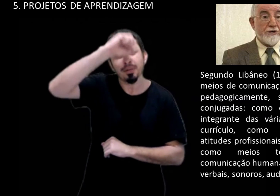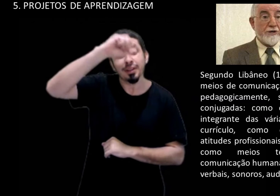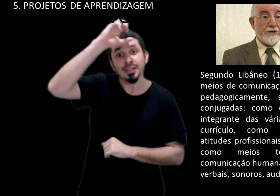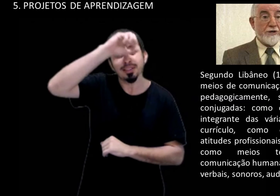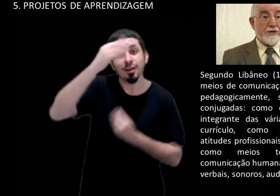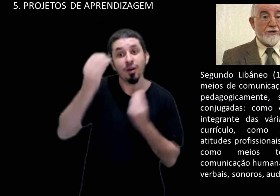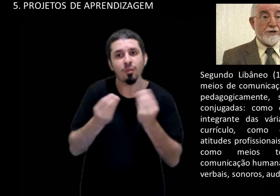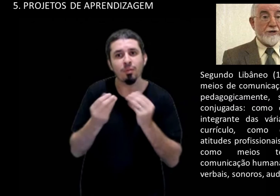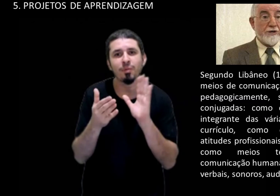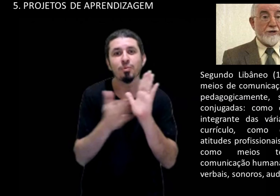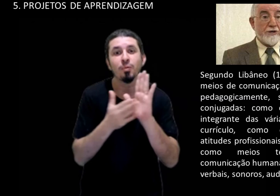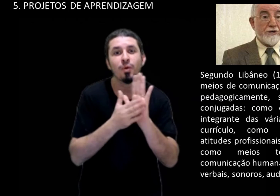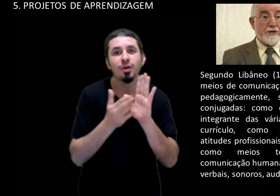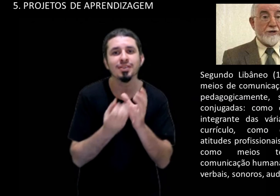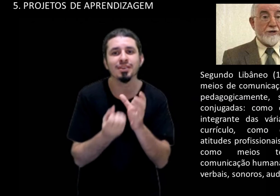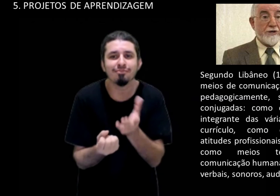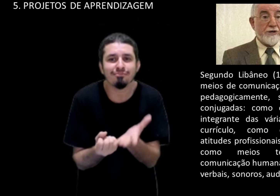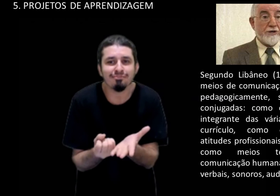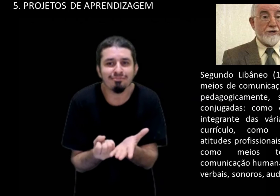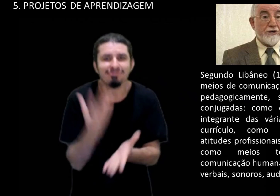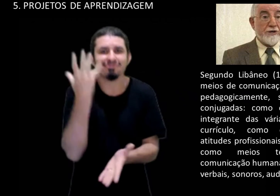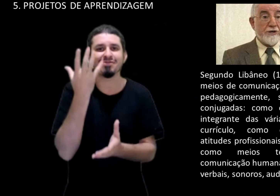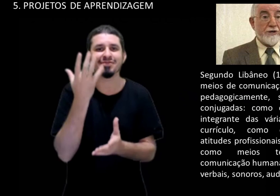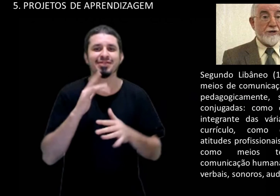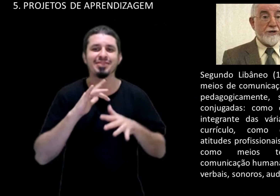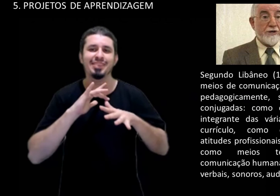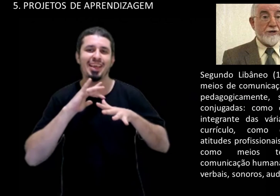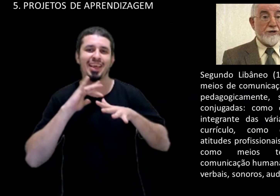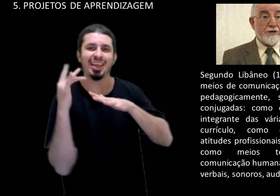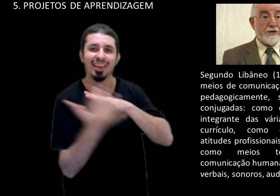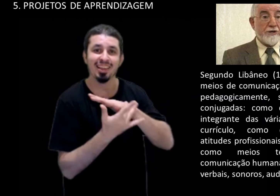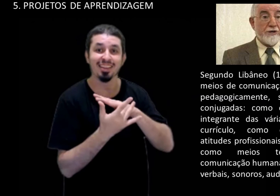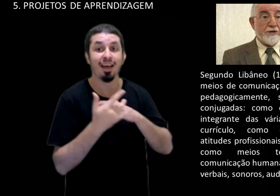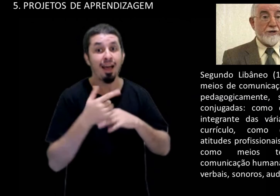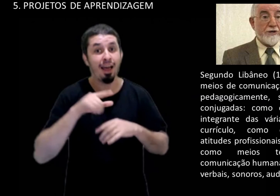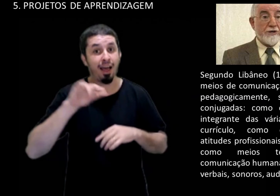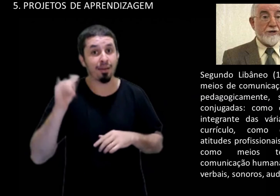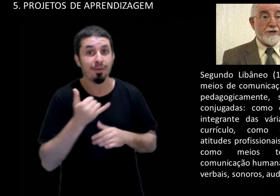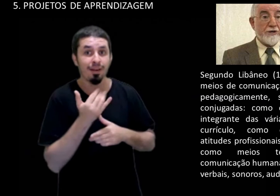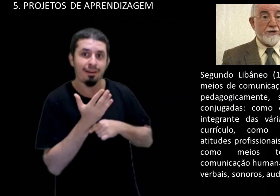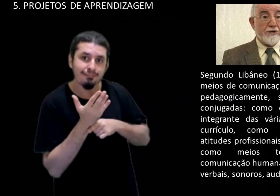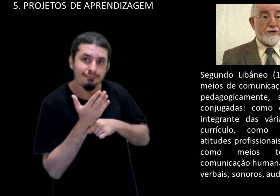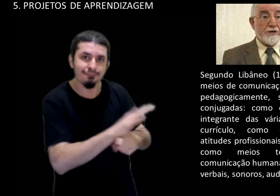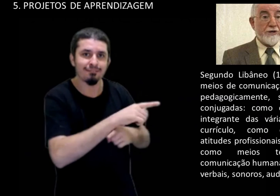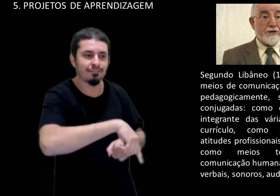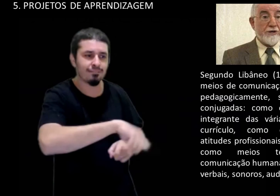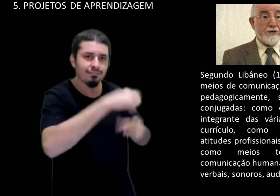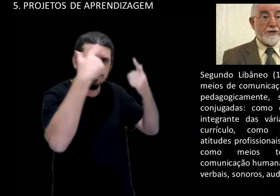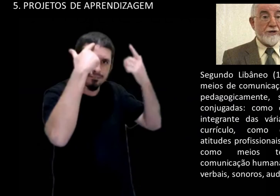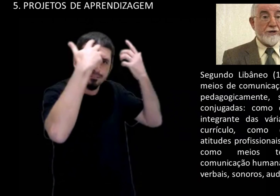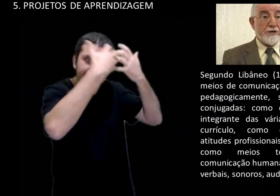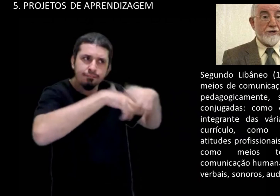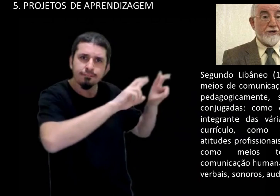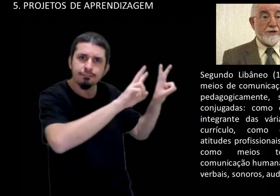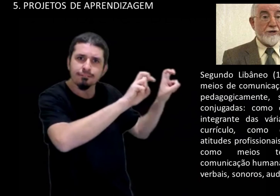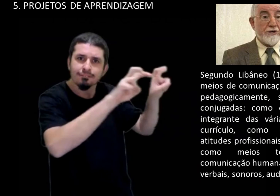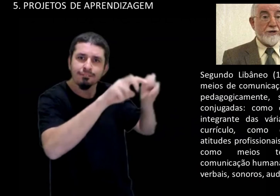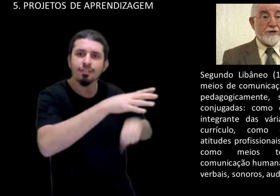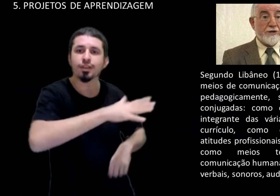projetos de aprendizagem propõem uma alfabetização digital, que estimula a reflexão crítica sobre